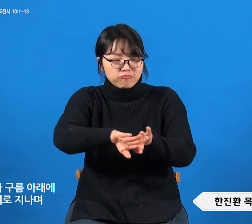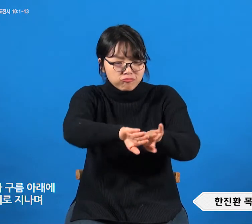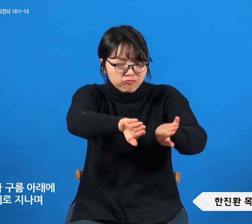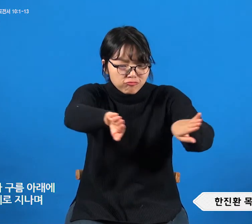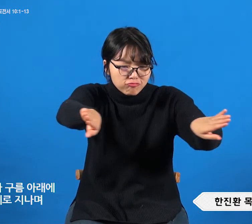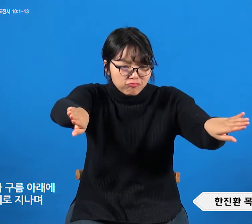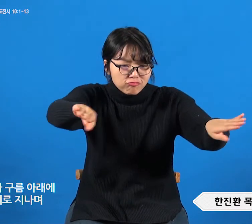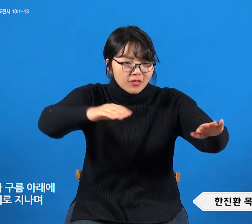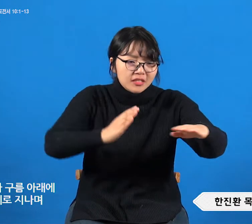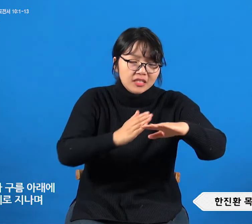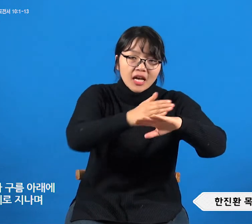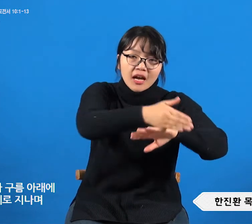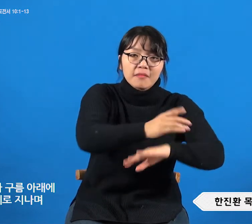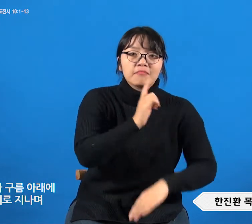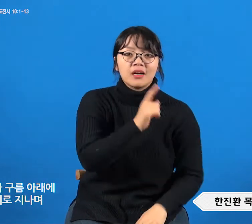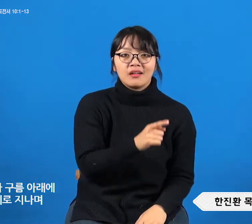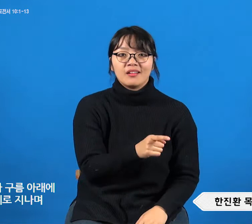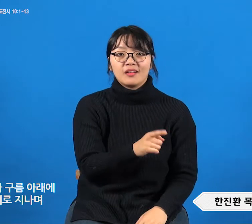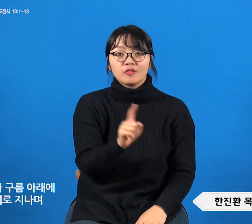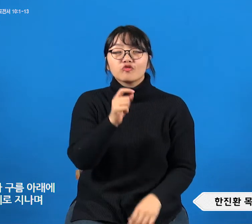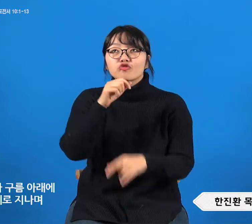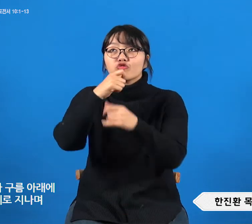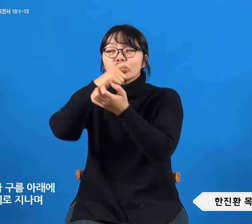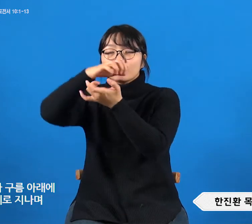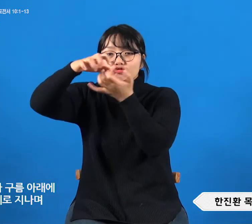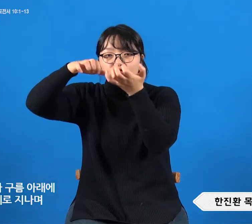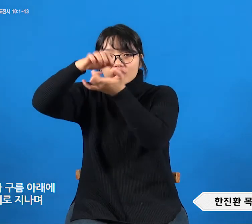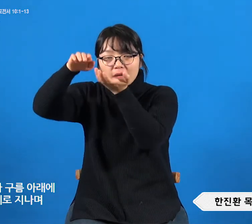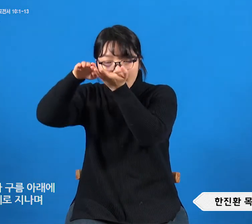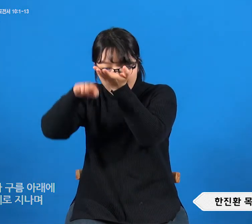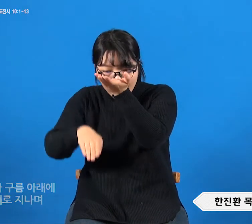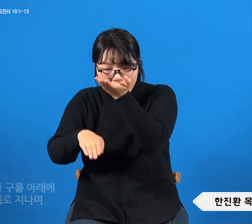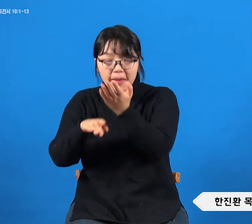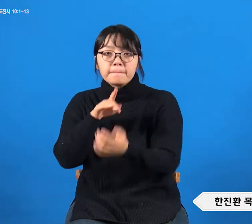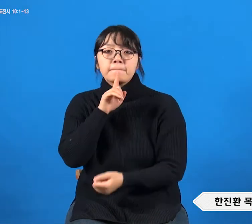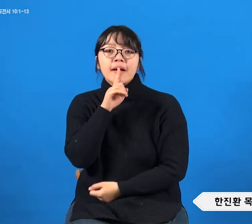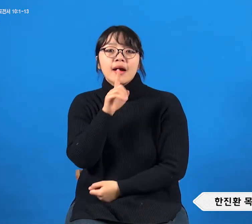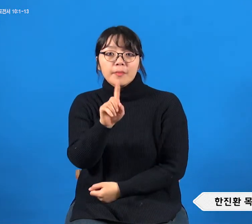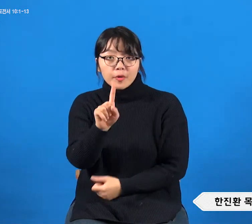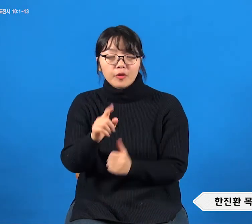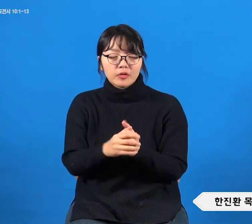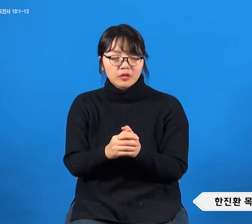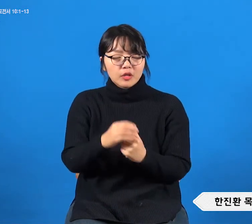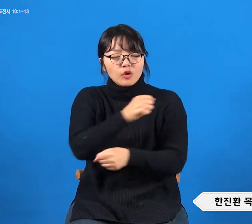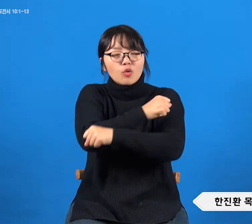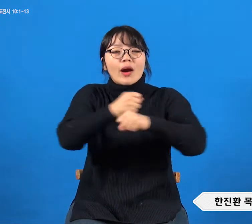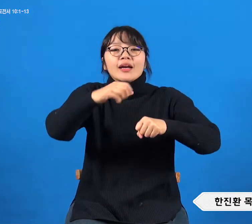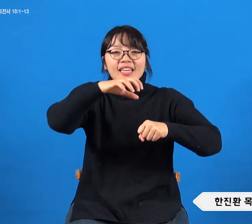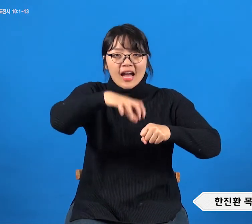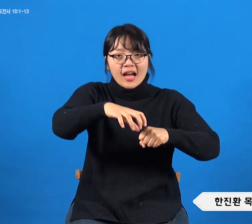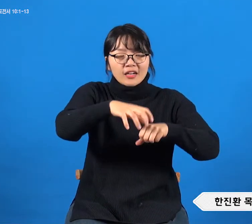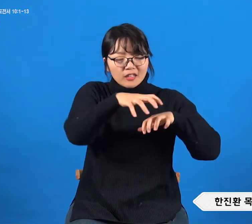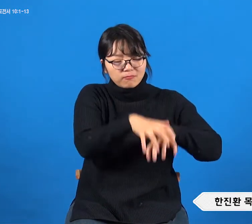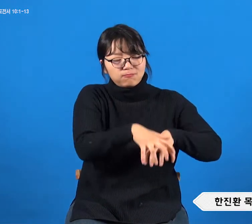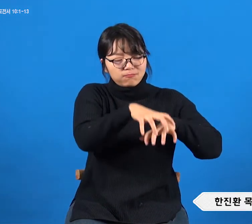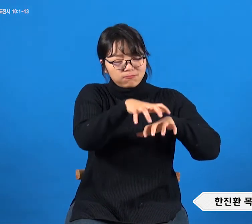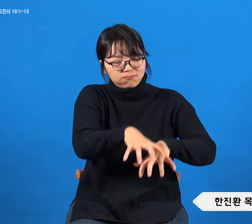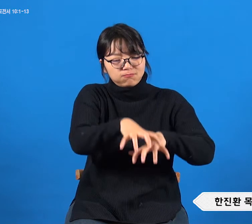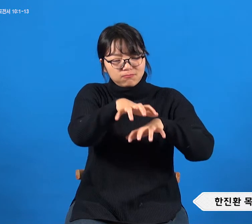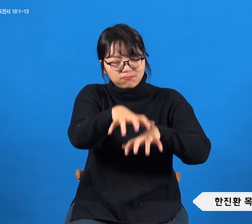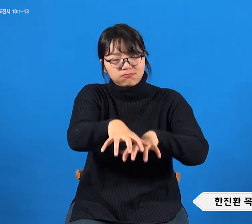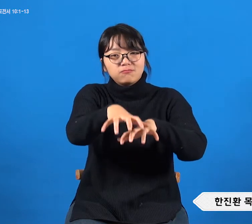여기 구름 아래에 있다 하는 말은 이스라엘 백성들이 광야를 통과할 때에 하나님이 구름 기둥으로